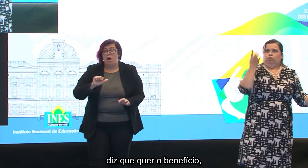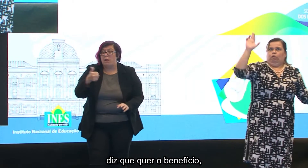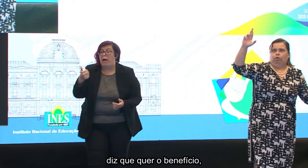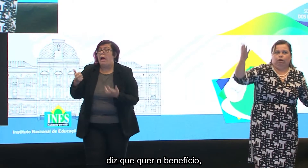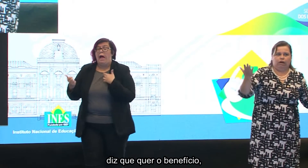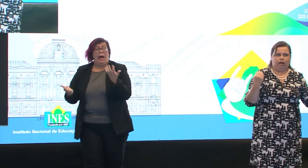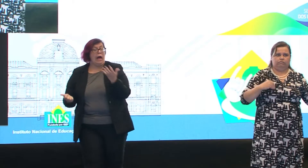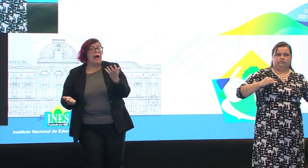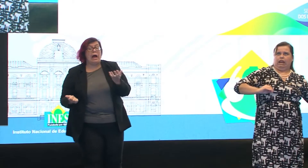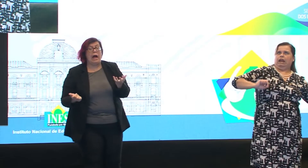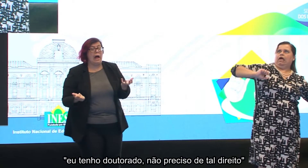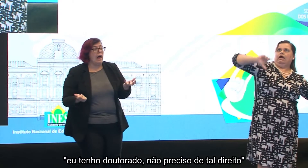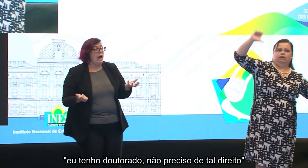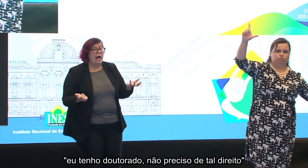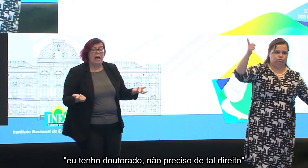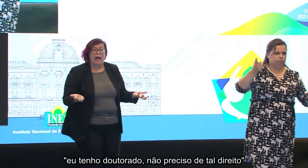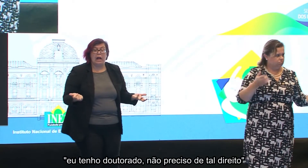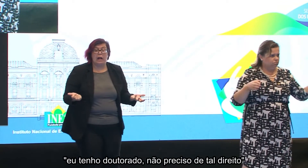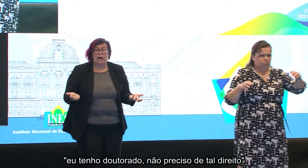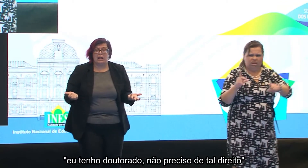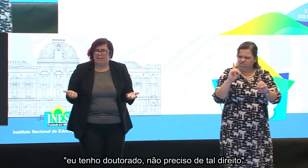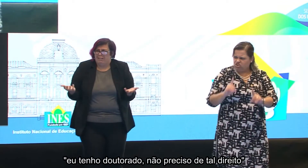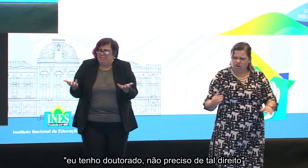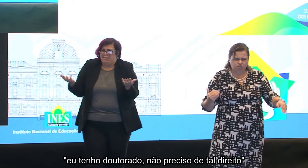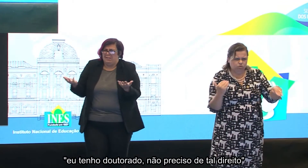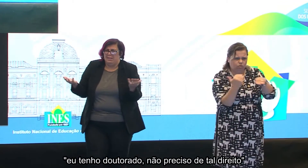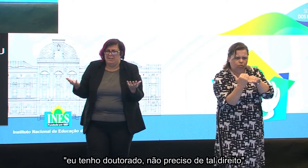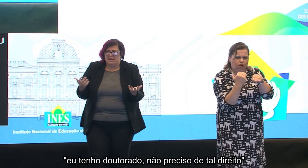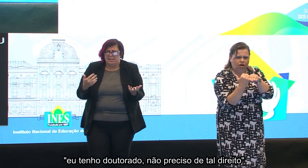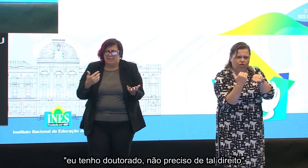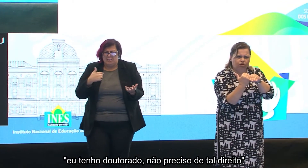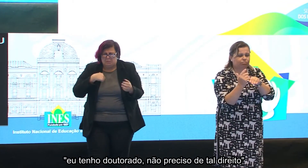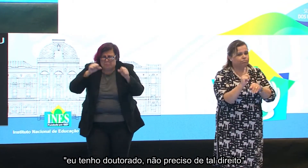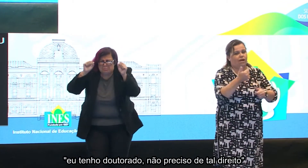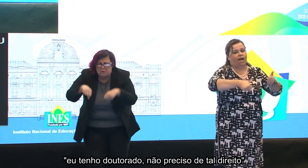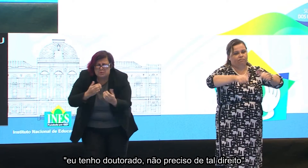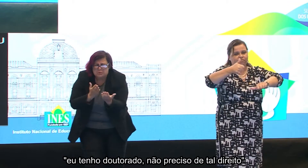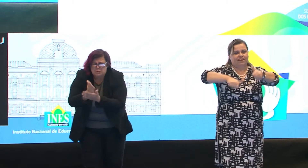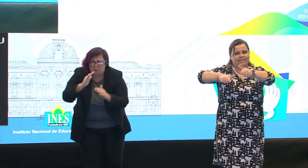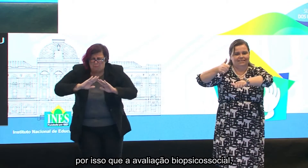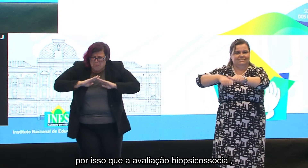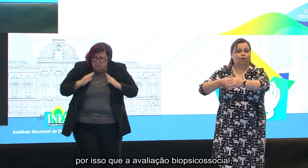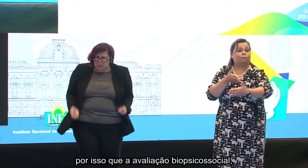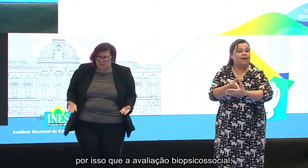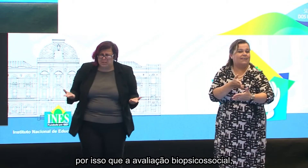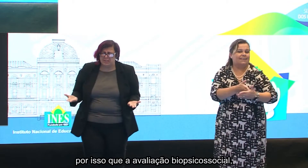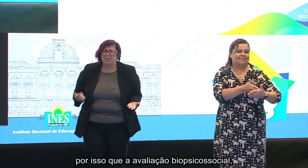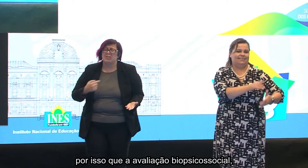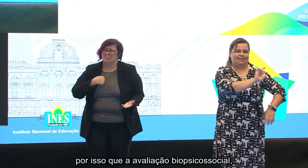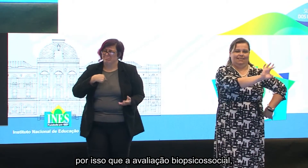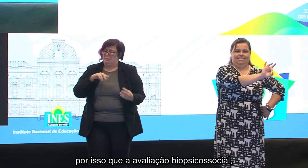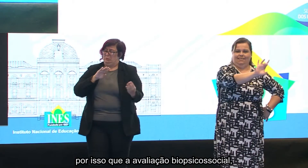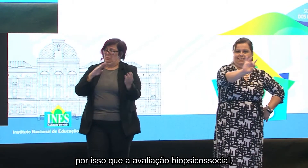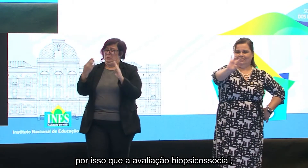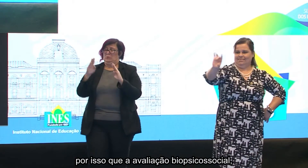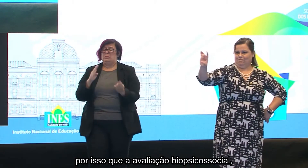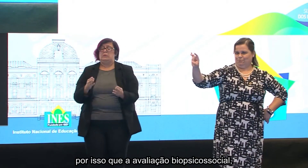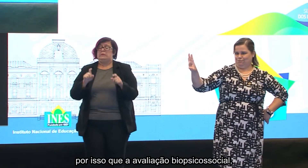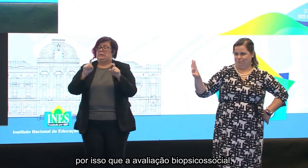benefício. Ah, eu tenho doutorado, eu não preciso de tal direito. Então, por isso que a avaliação